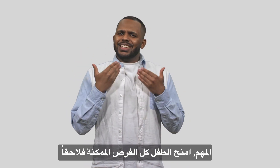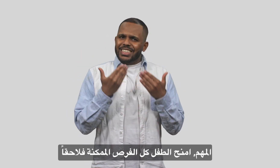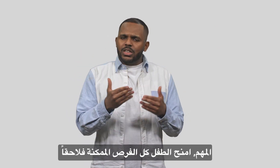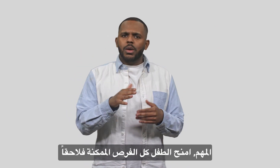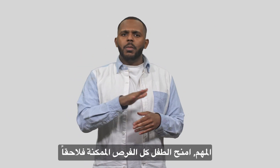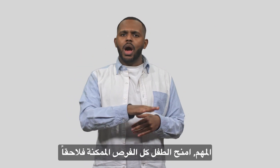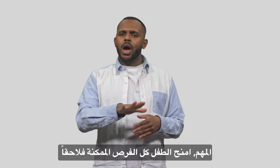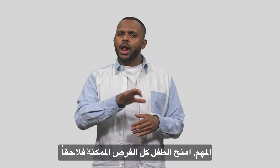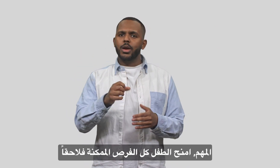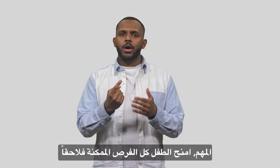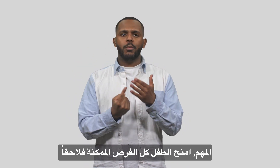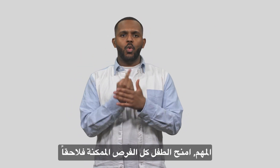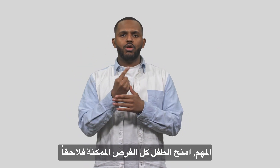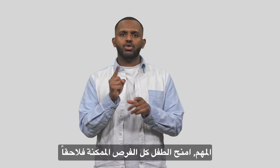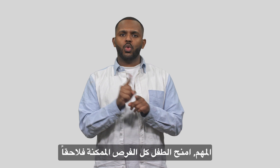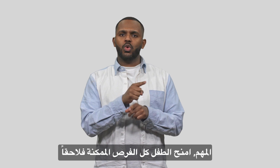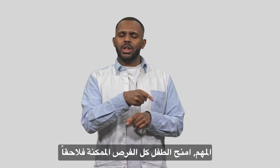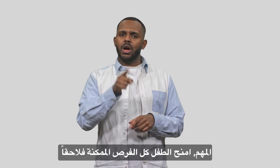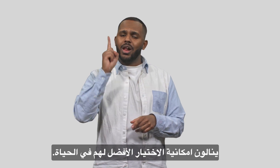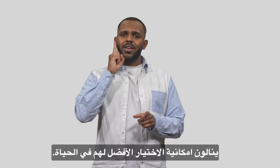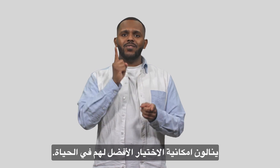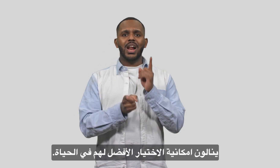المهم امنح الطفل كل الفرص الممكنة، فلاحقا